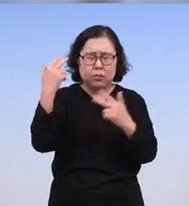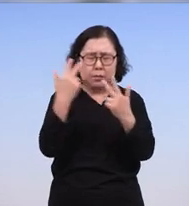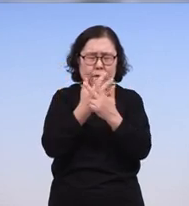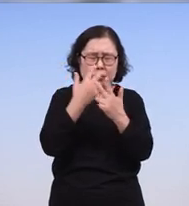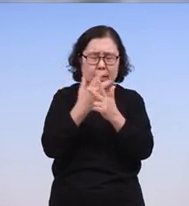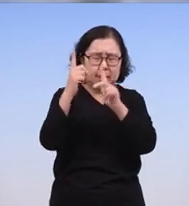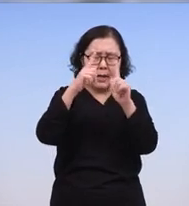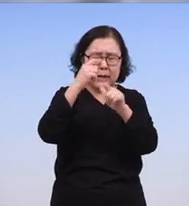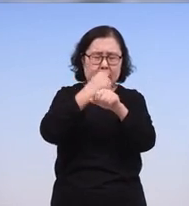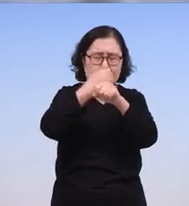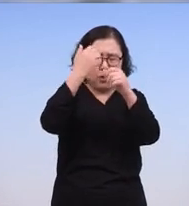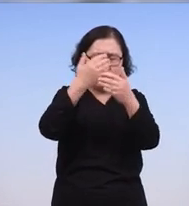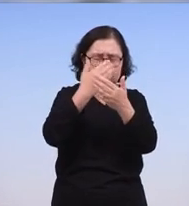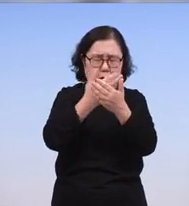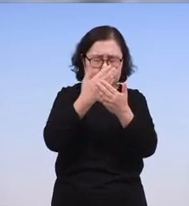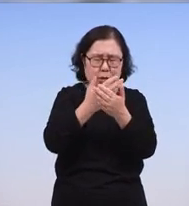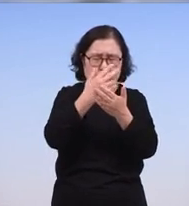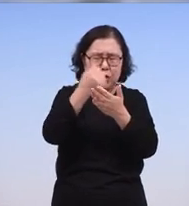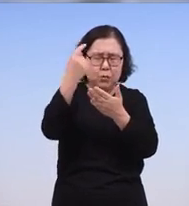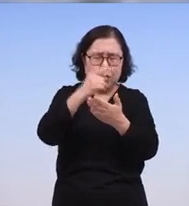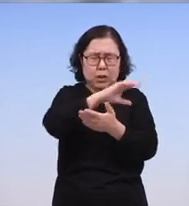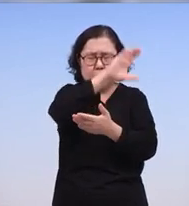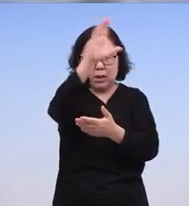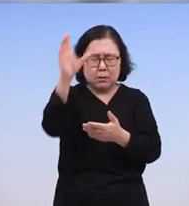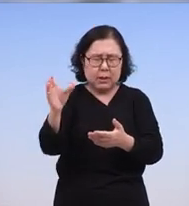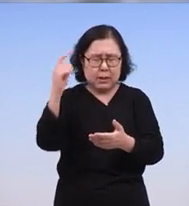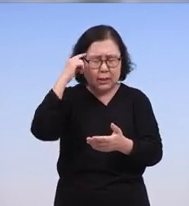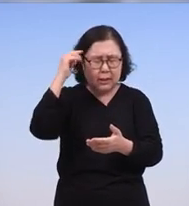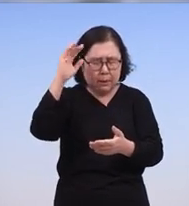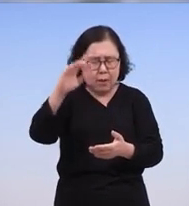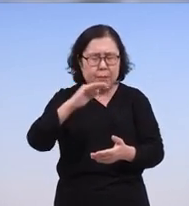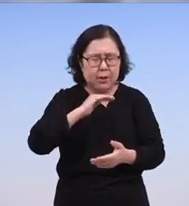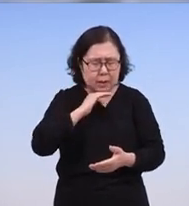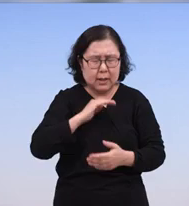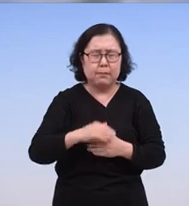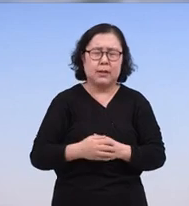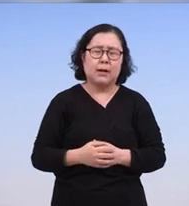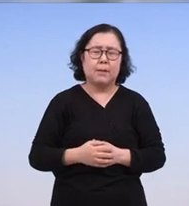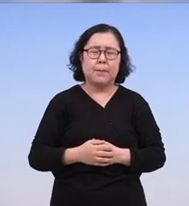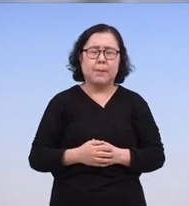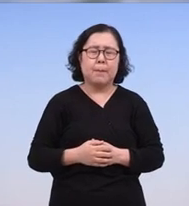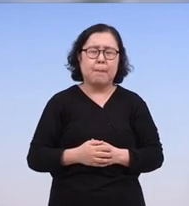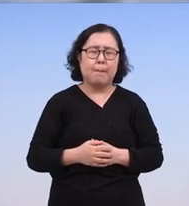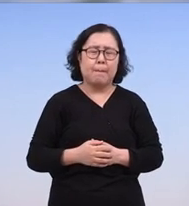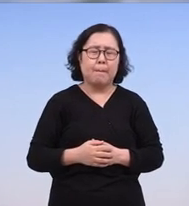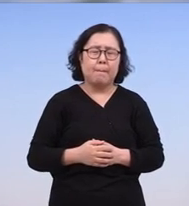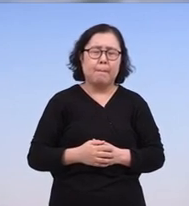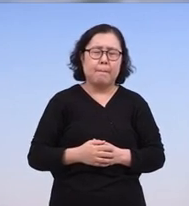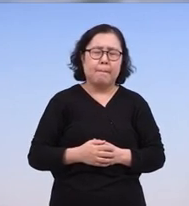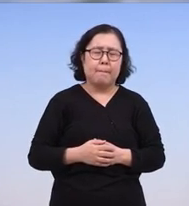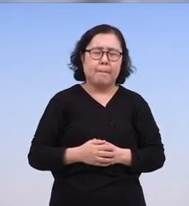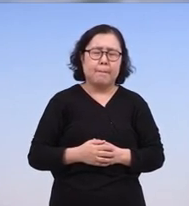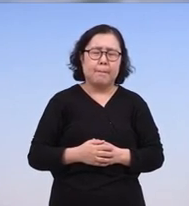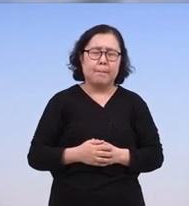살아내게 하여 주시옵소서. 주님 오신 성탄절을 사모하며 기다립니다.